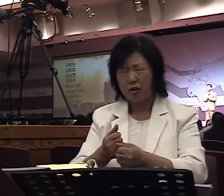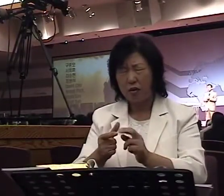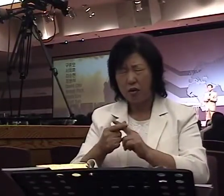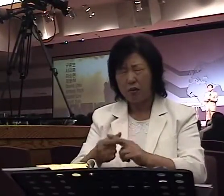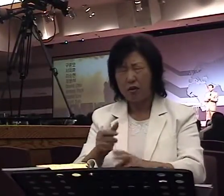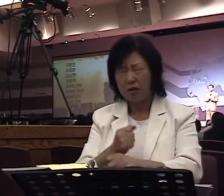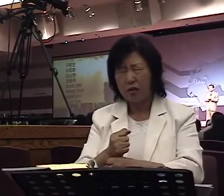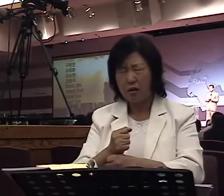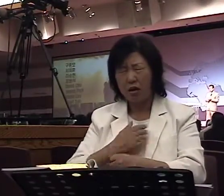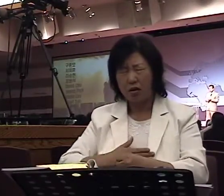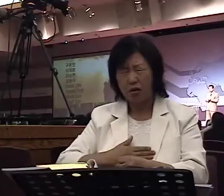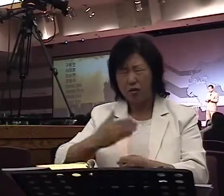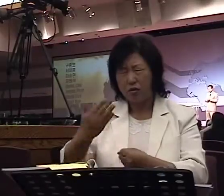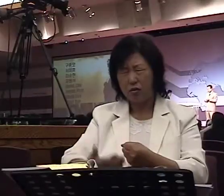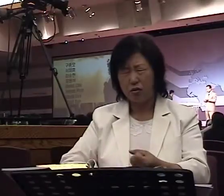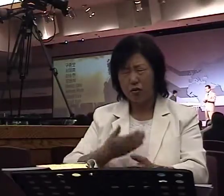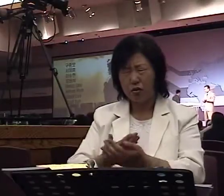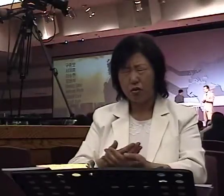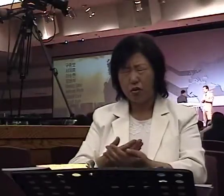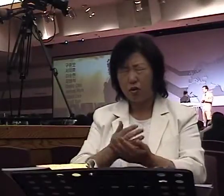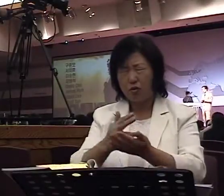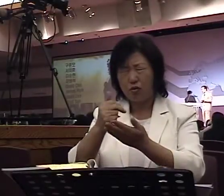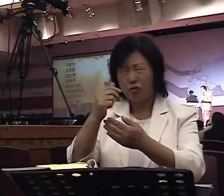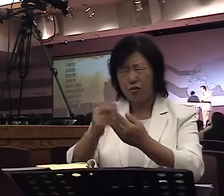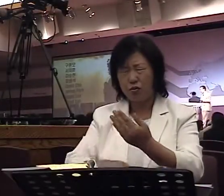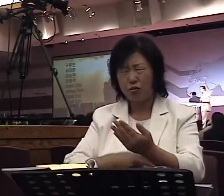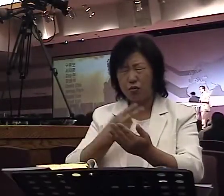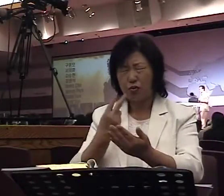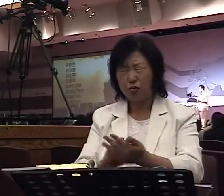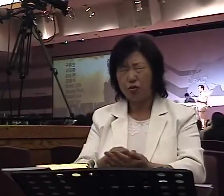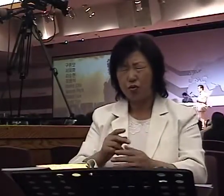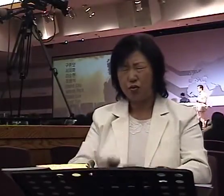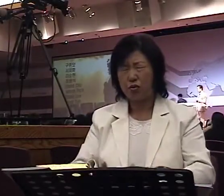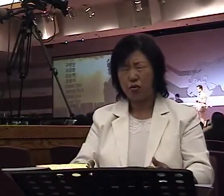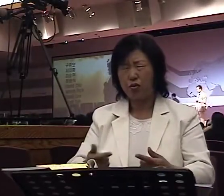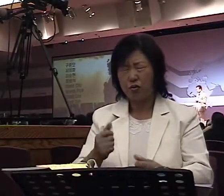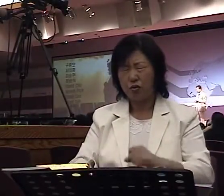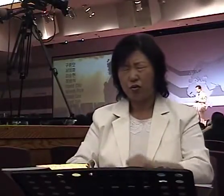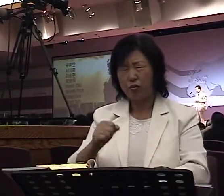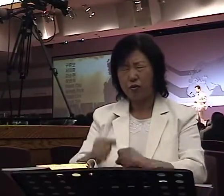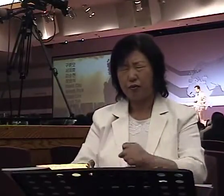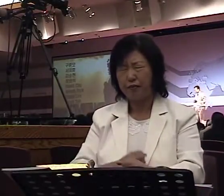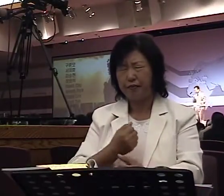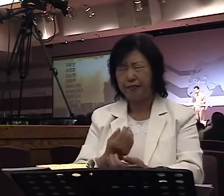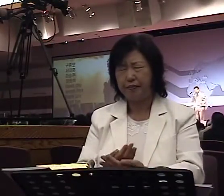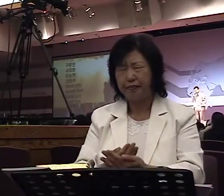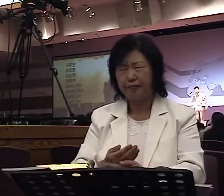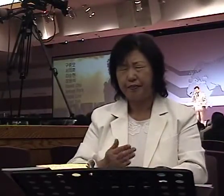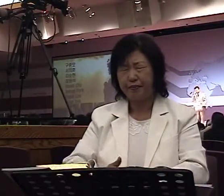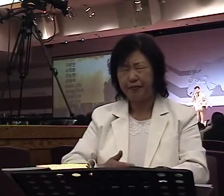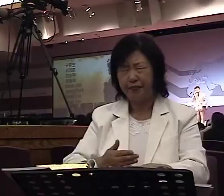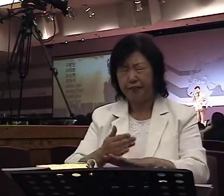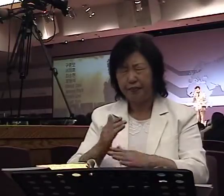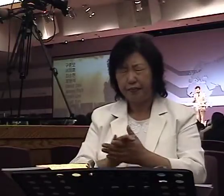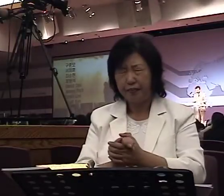해 주시옵시고 주님 쓰러지지 않도록 주여 역사하여 주시옵소서.